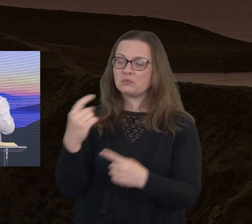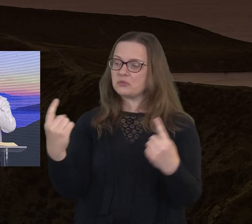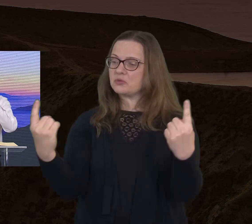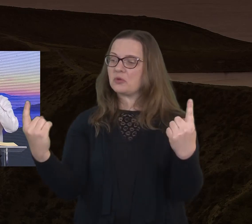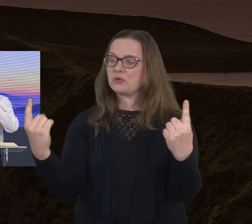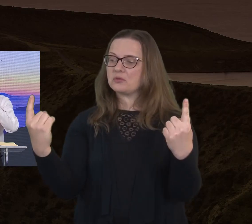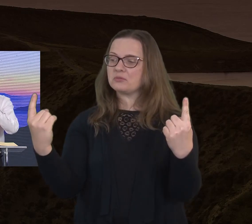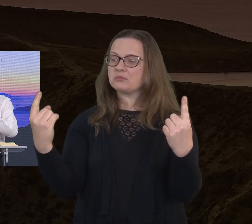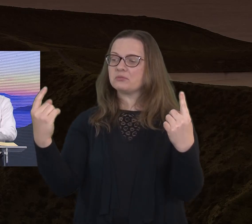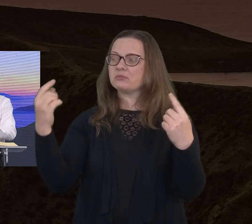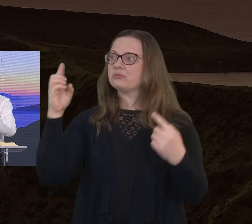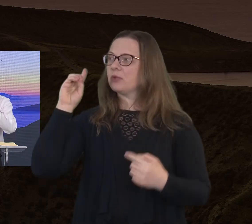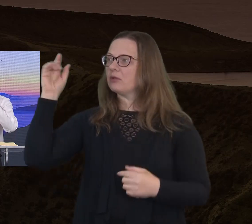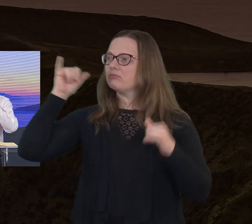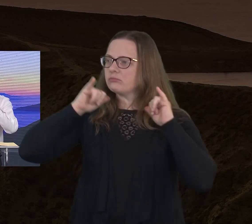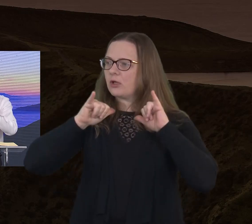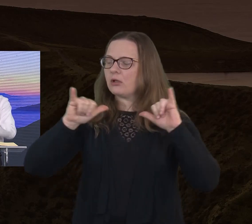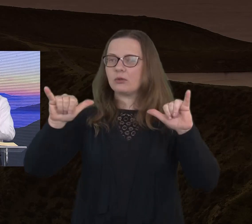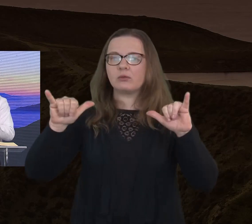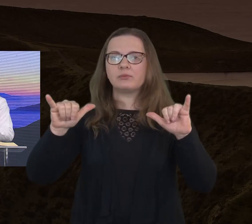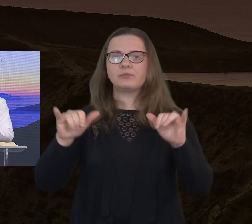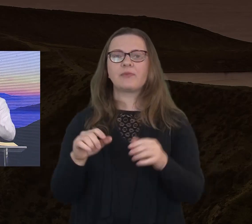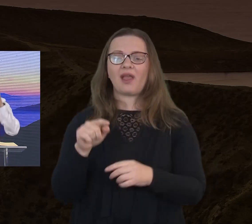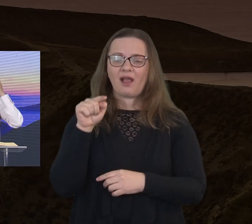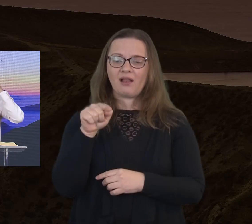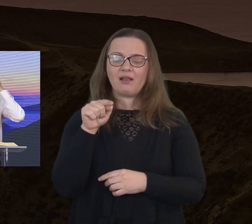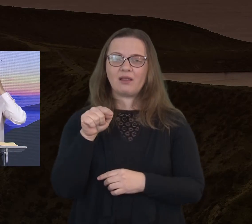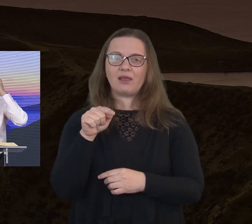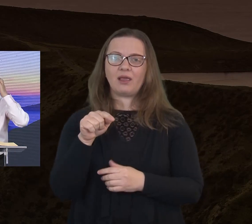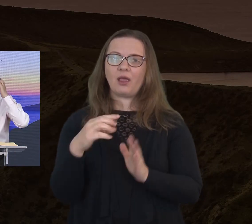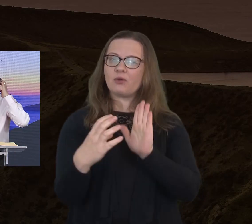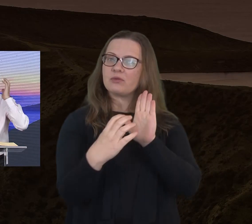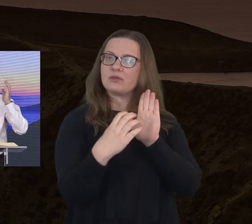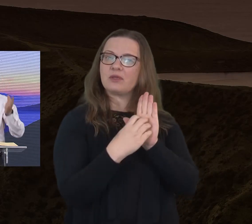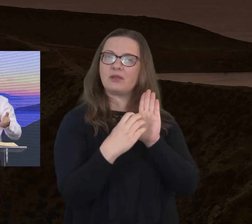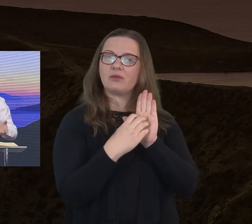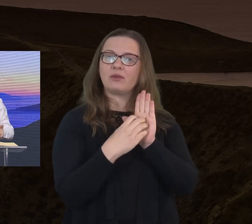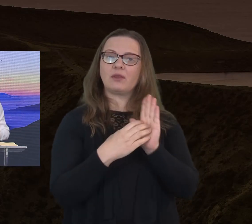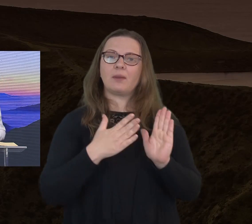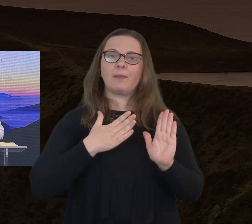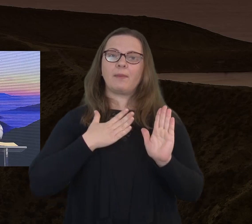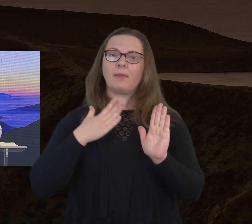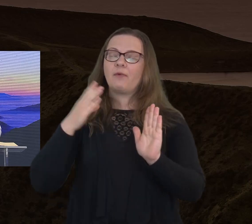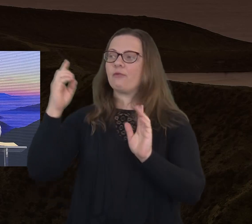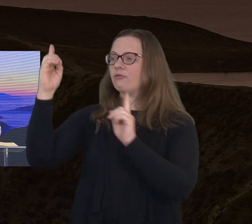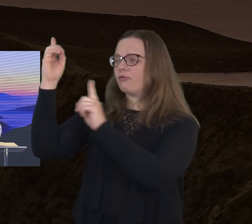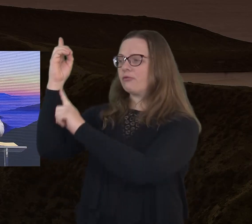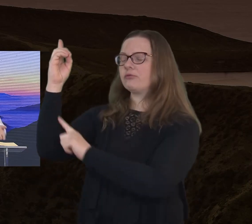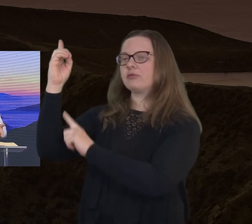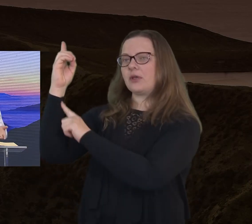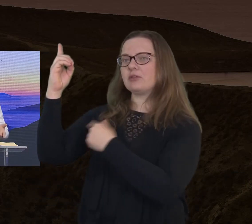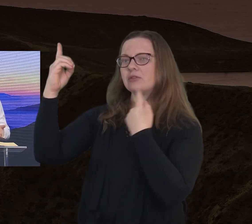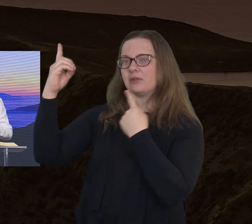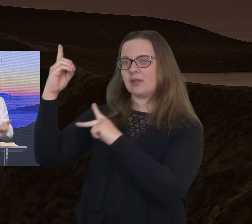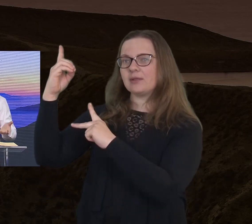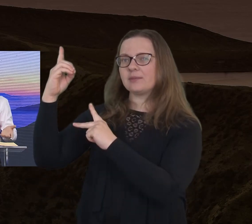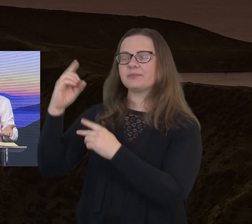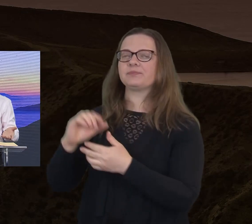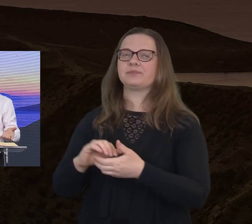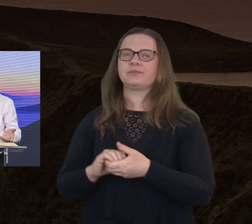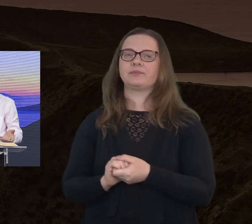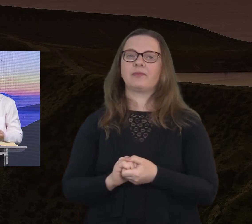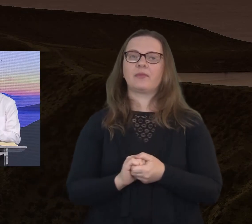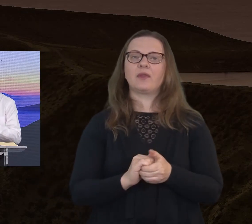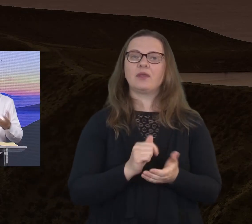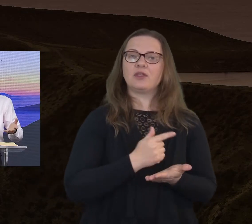árvore é o centro da minha vontade. Muito bem. Aí, nós só sabemos, Gênesis